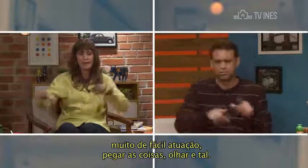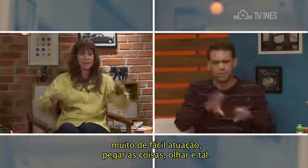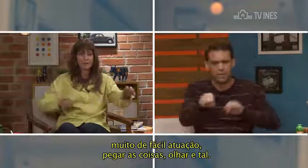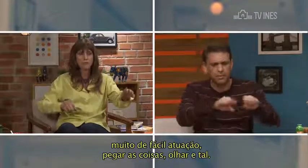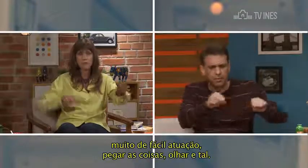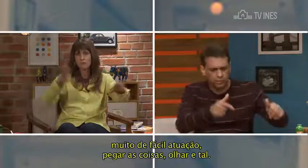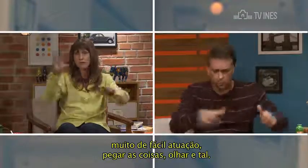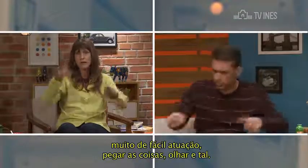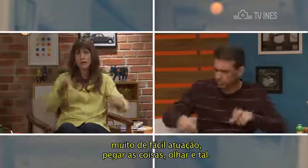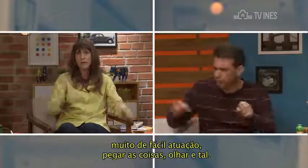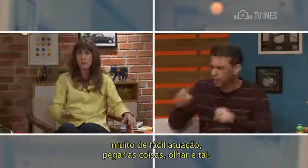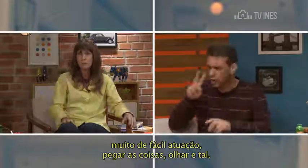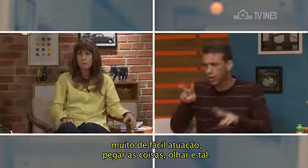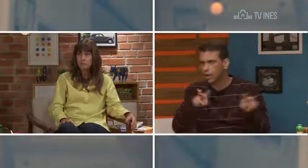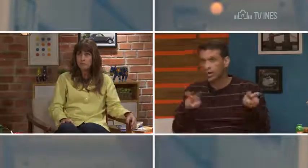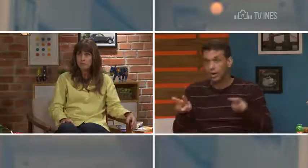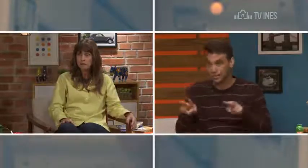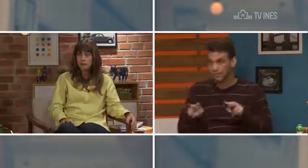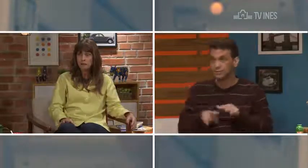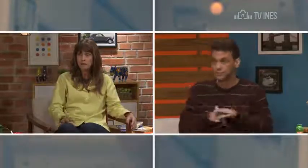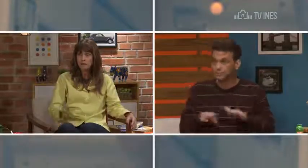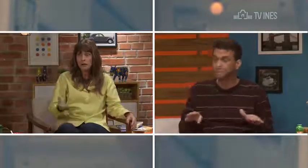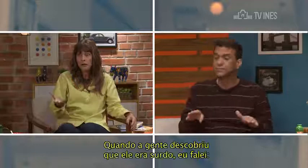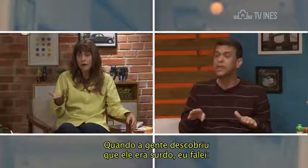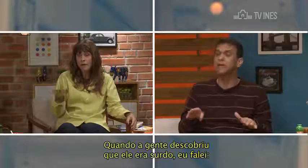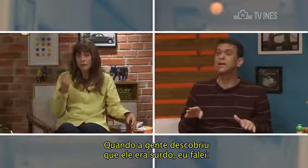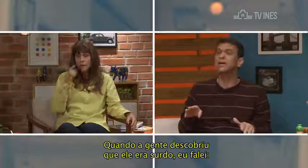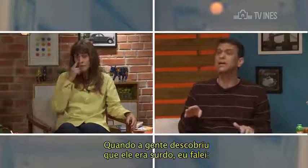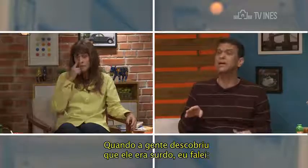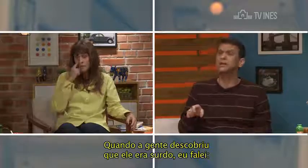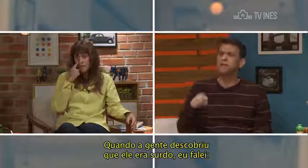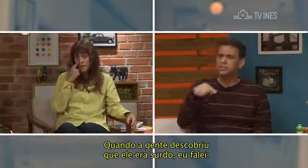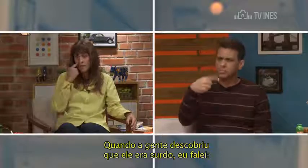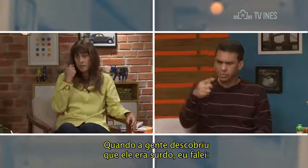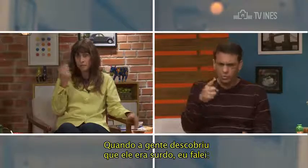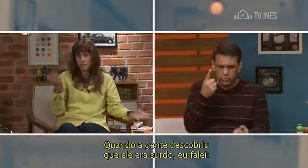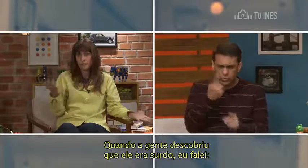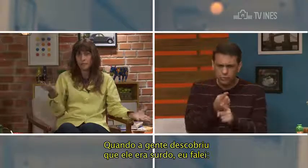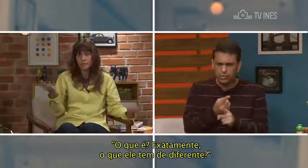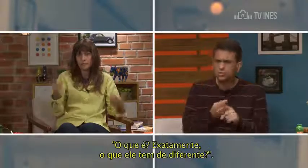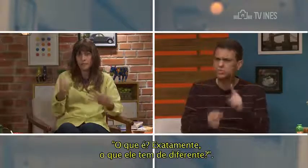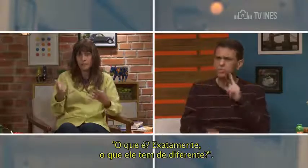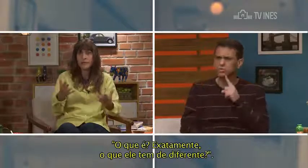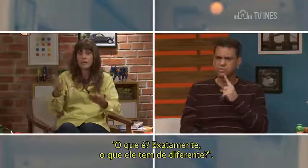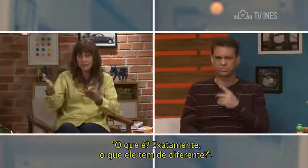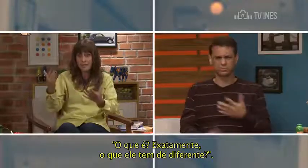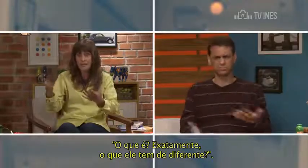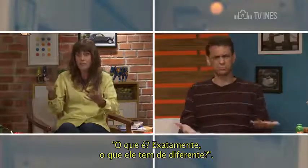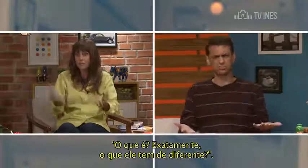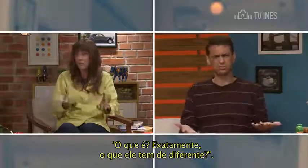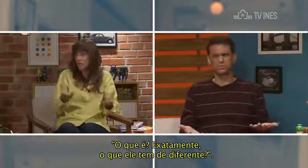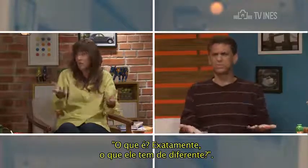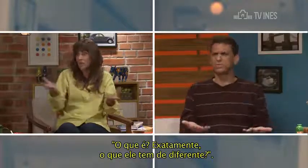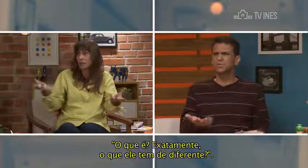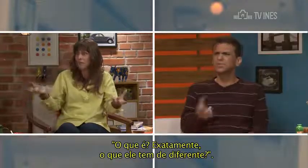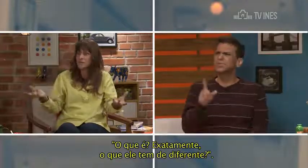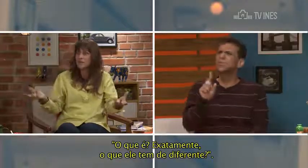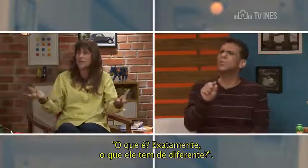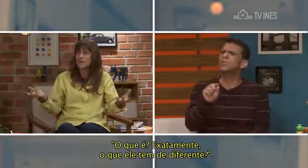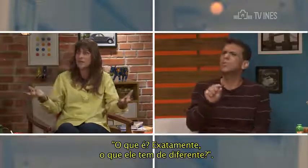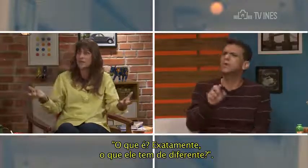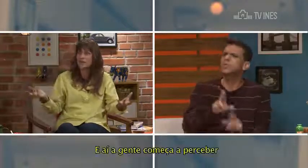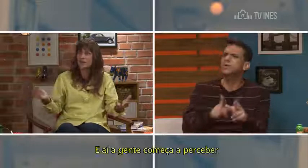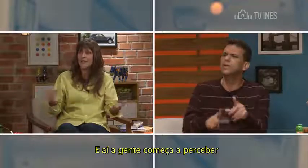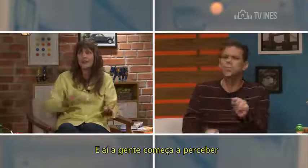atuação, pegar as coisas, olhar e tal. Então, quando a gente descobriu que ele era surdo, eu falei, mas o que é? Exatamente, o que ele tem